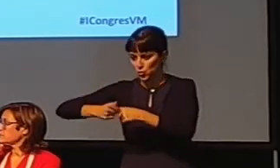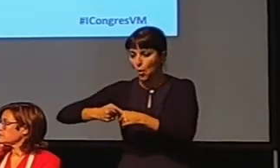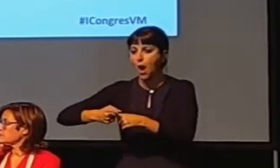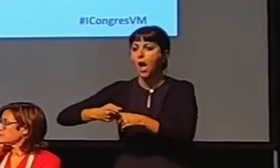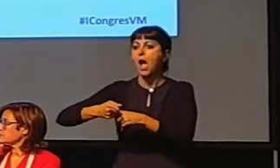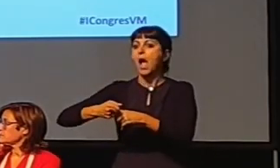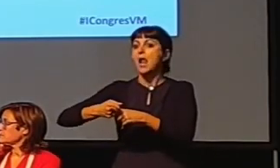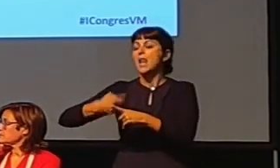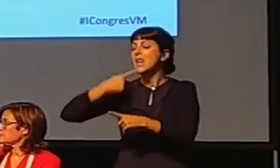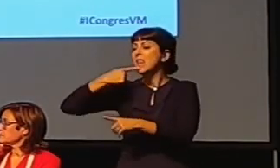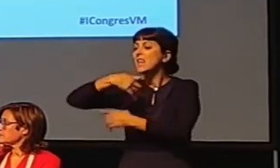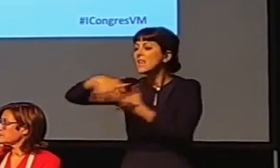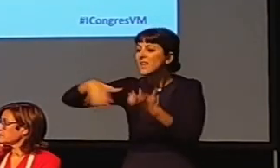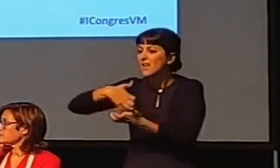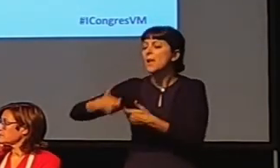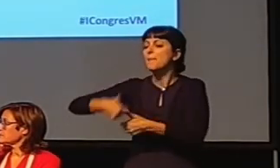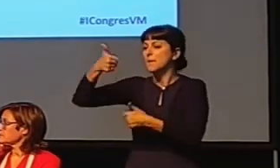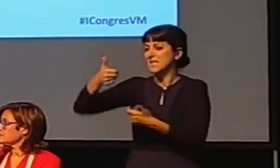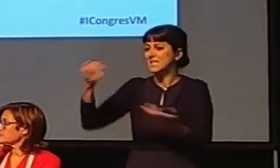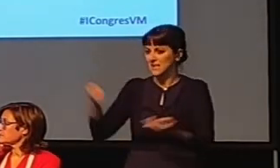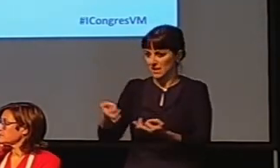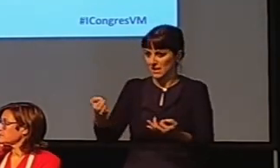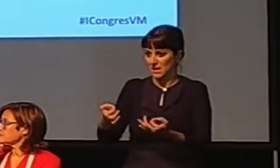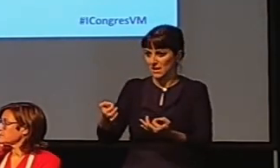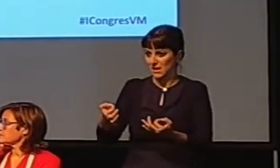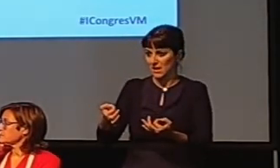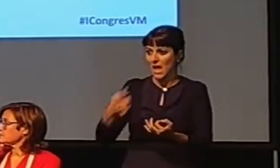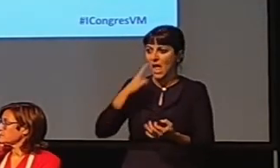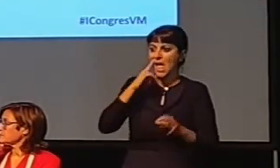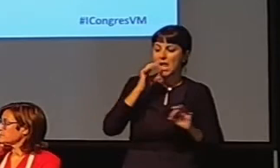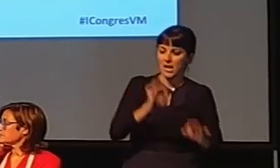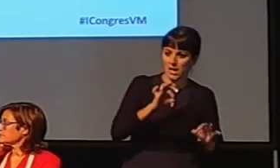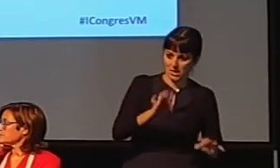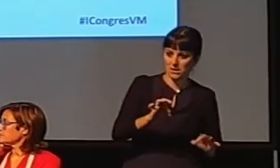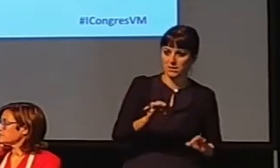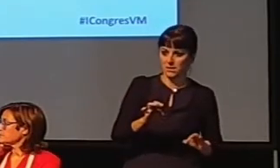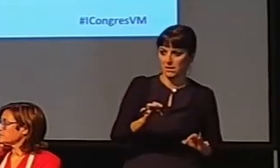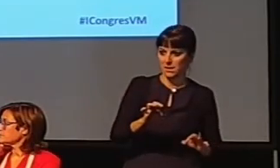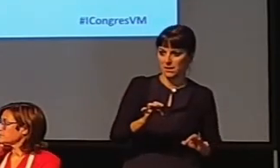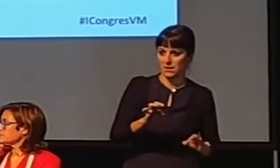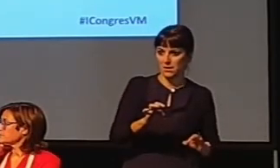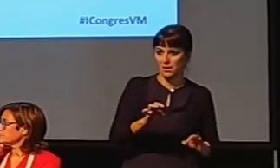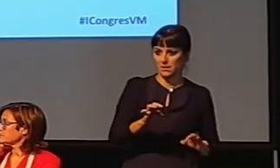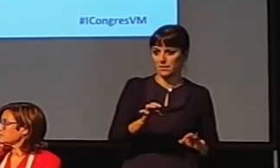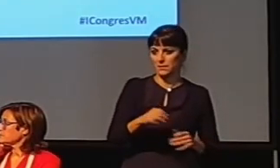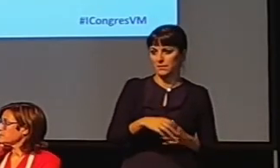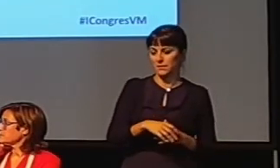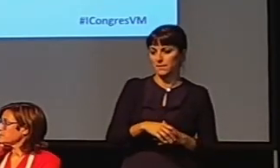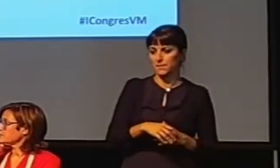més és amb el tema de que es mouen en risc i dany. Sí? Tota la lògica de risc i dany.